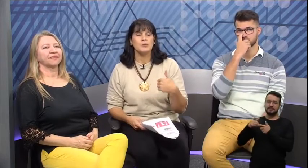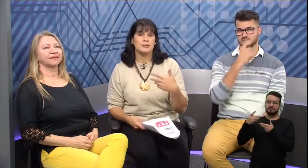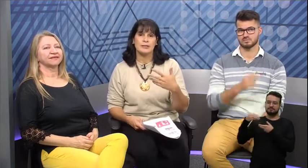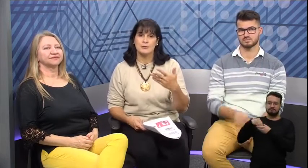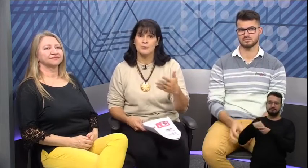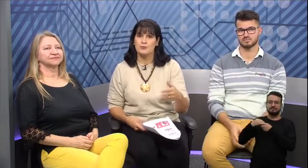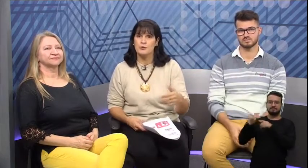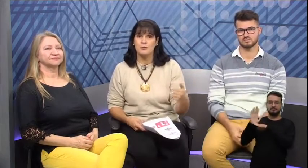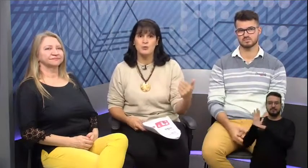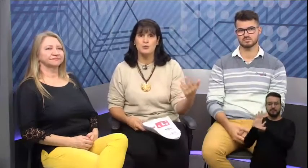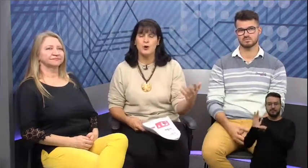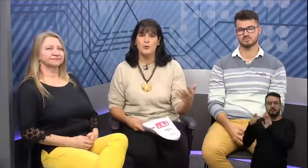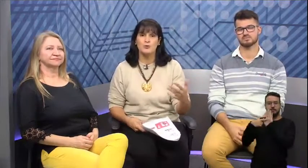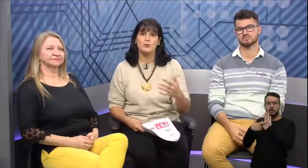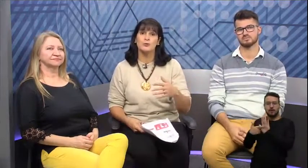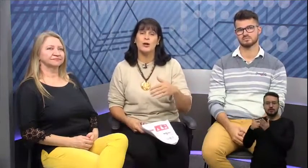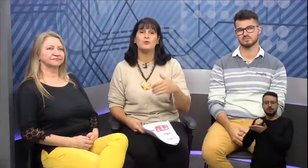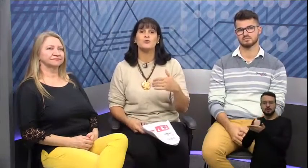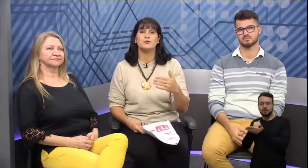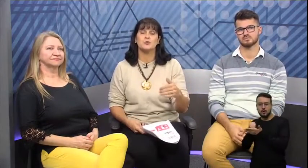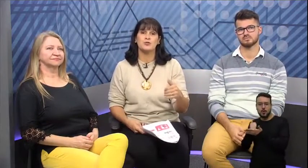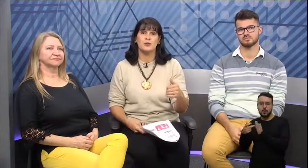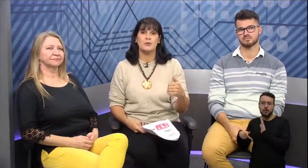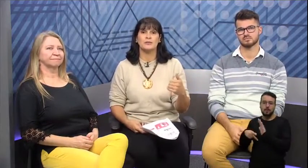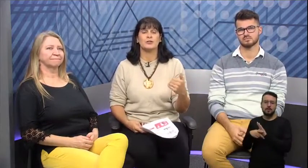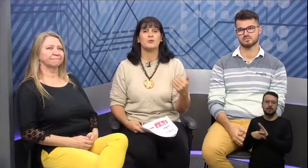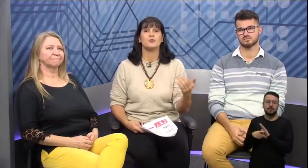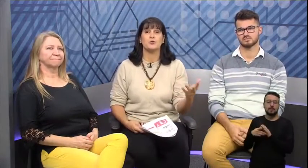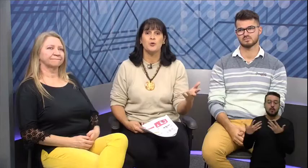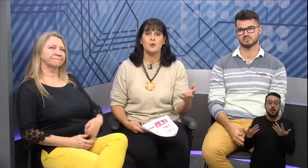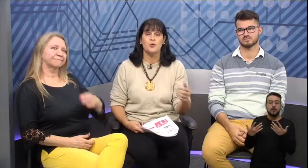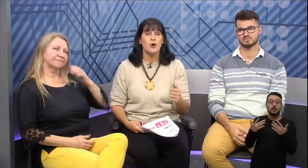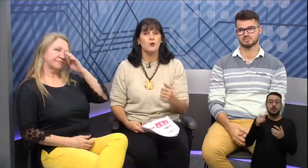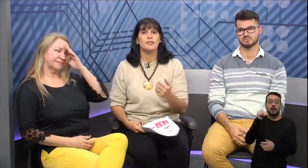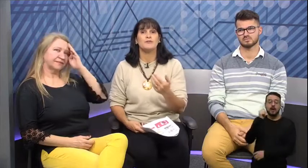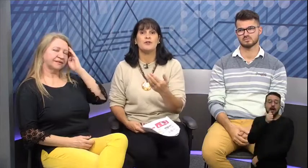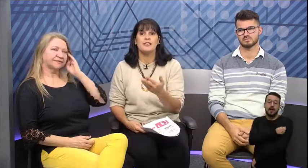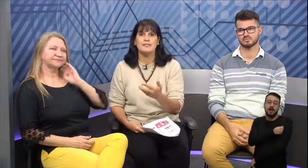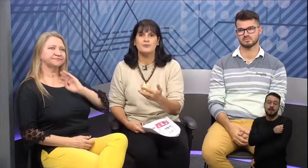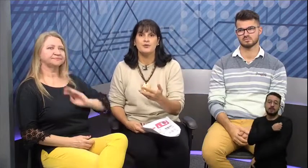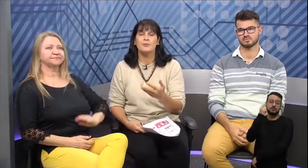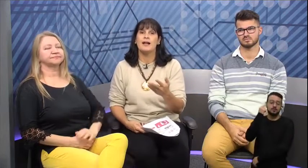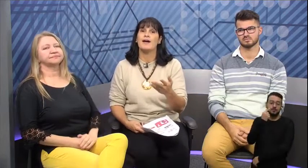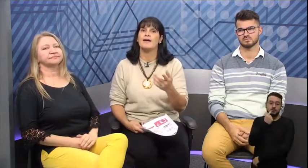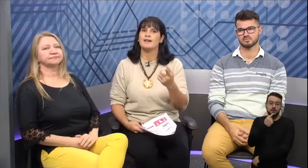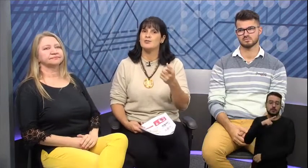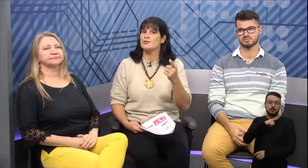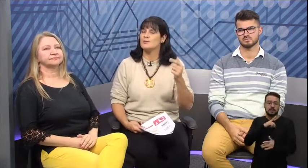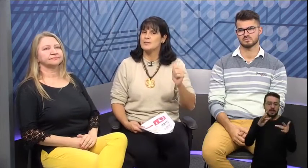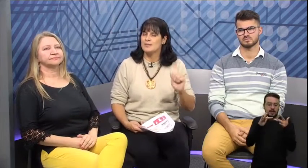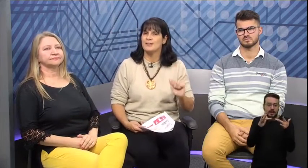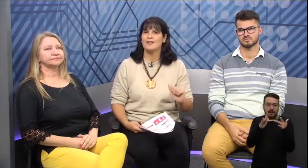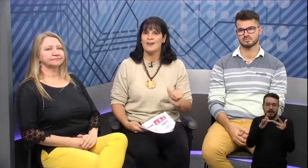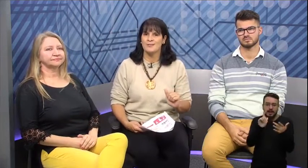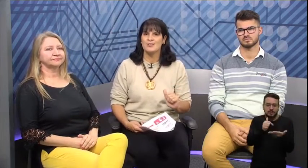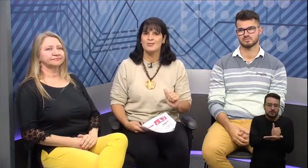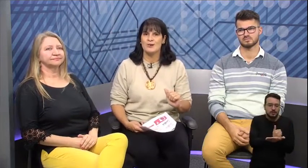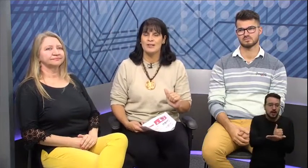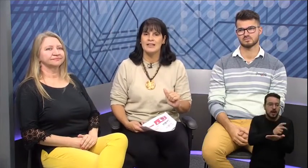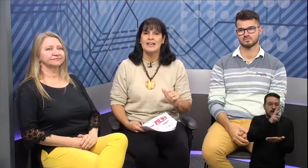a questão de filmes, de jogos, quando o aluno surdo tiver contato com o jogo, quando ele ver esse filme, isso já foi mencionado na aula de História.